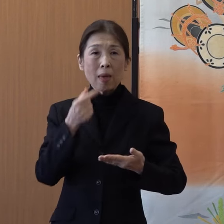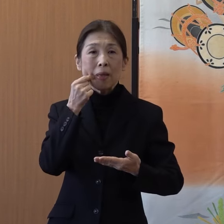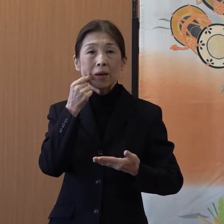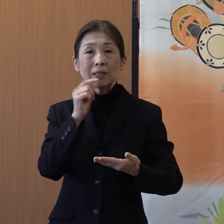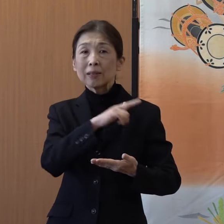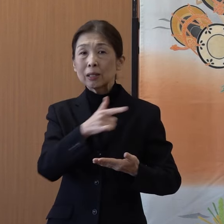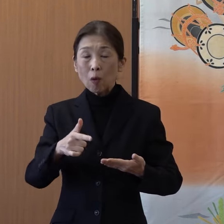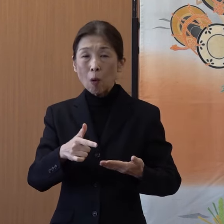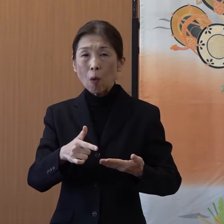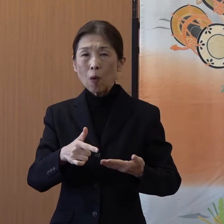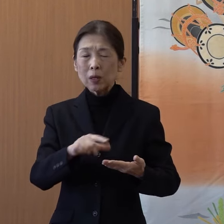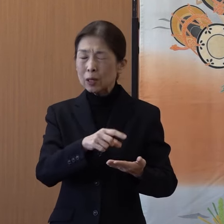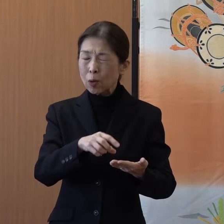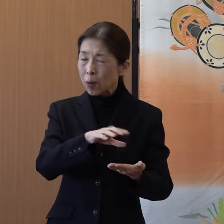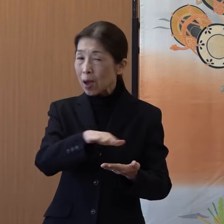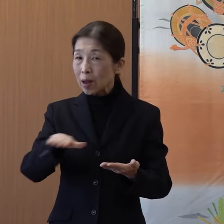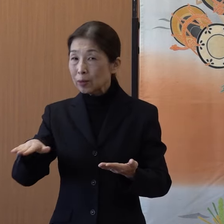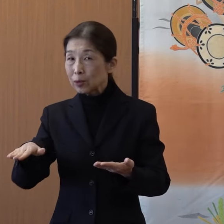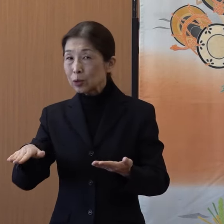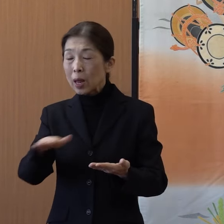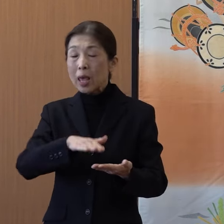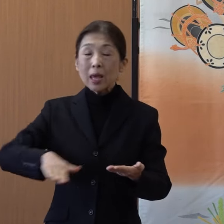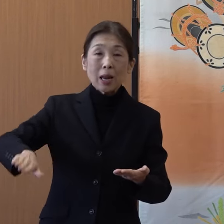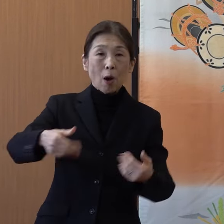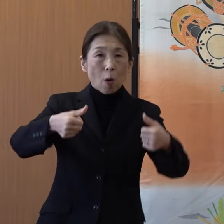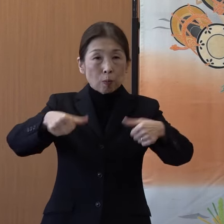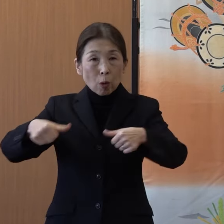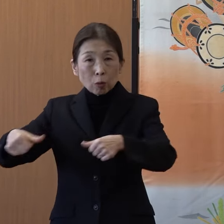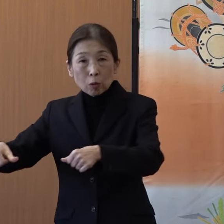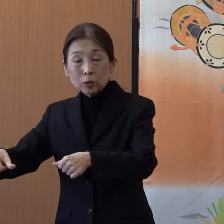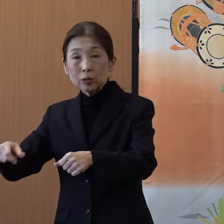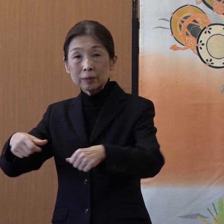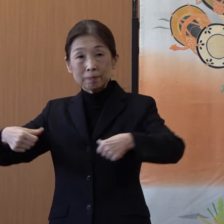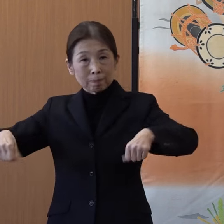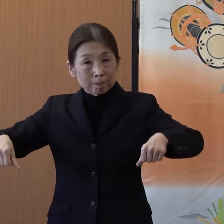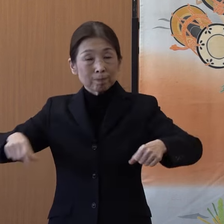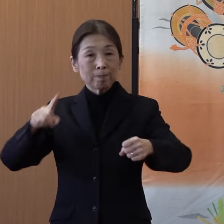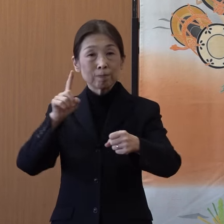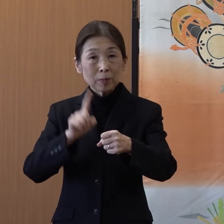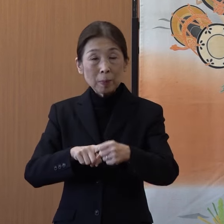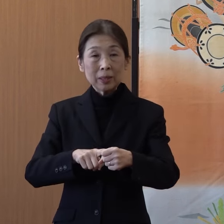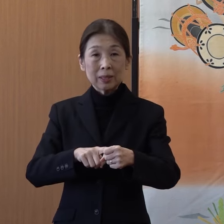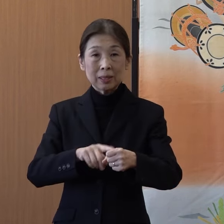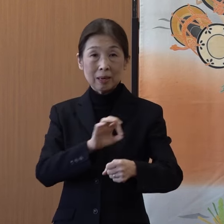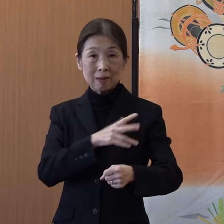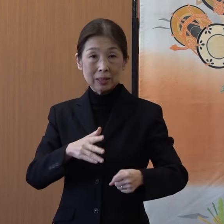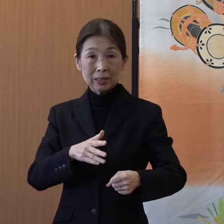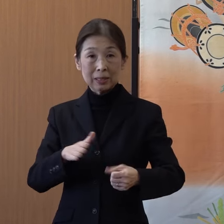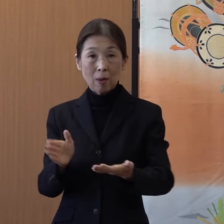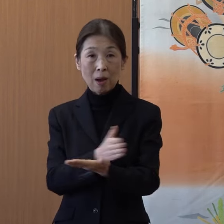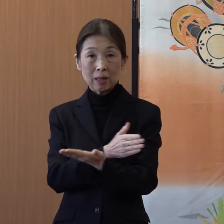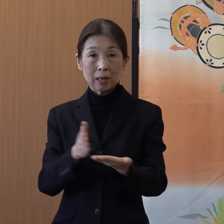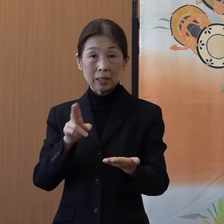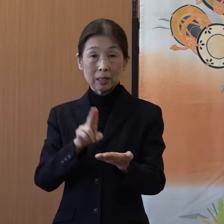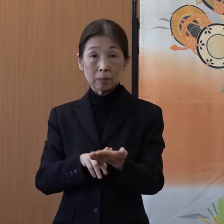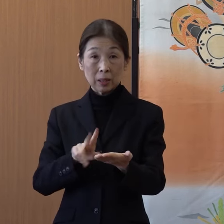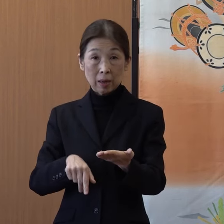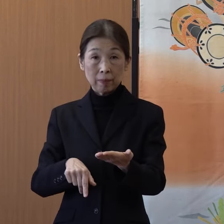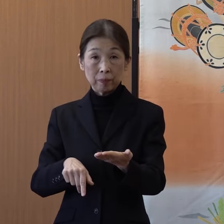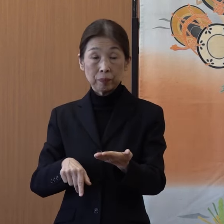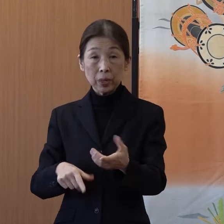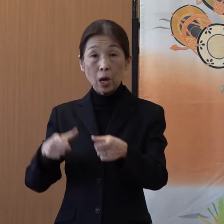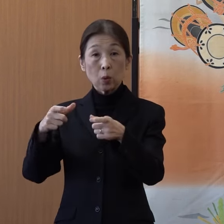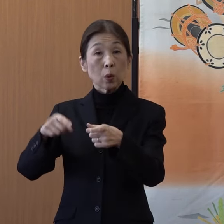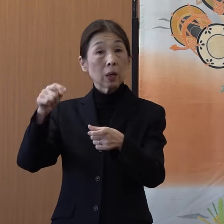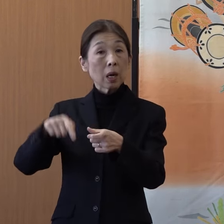けれども、まあ、それのまあ平等性ということで金沢市はこういったことをされたと思うんですけど、まあ、このプリペイドカードは市から予算が出て